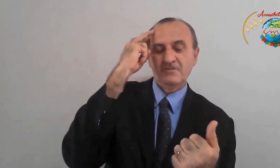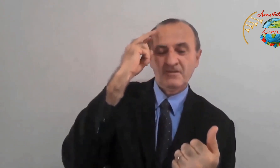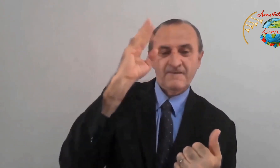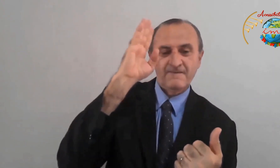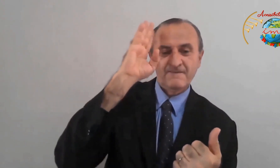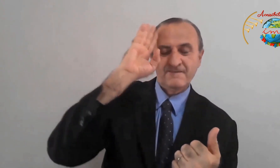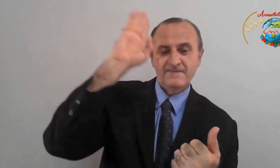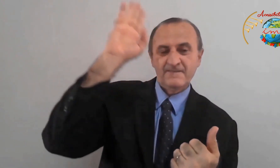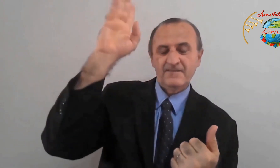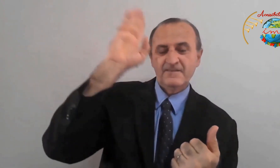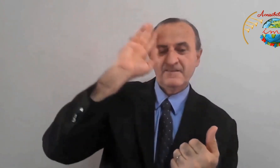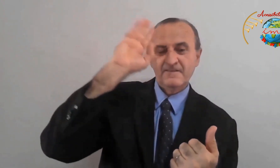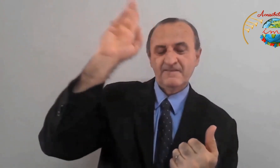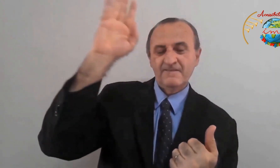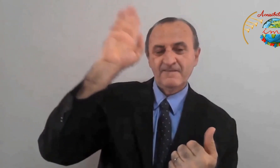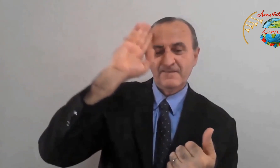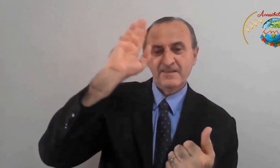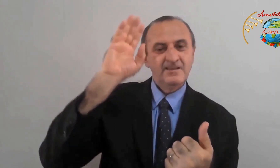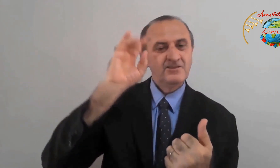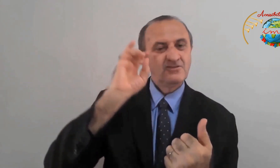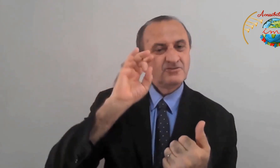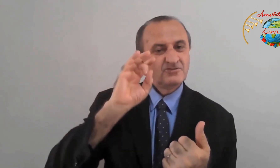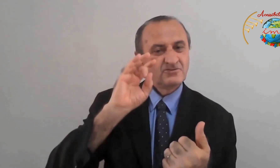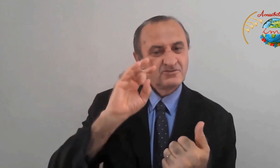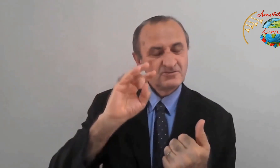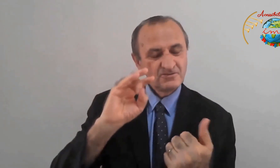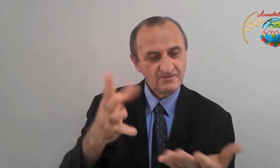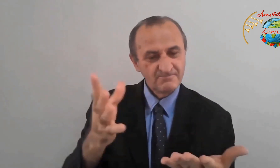cultura, pela filosofia.